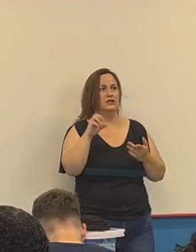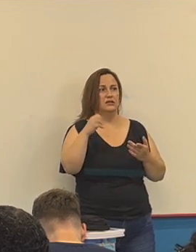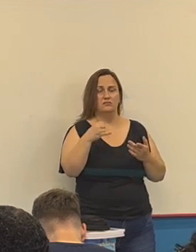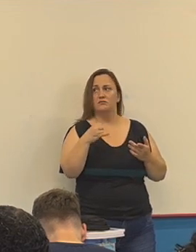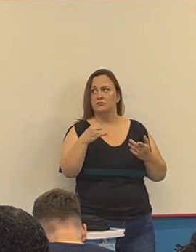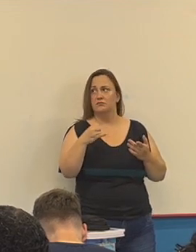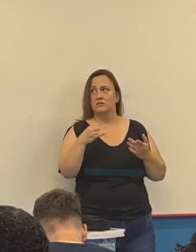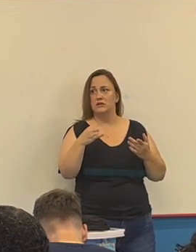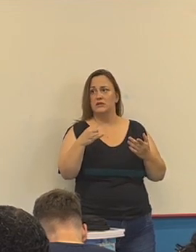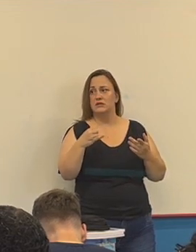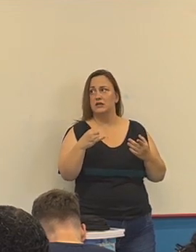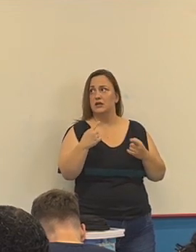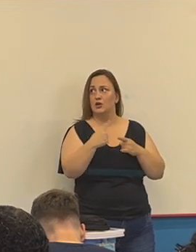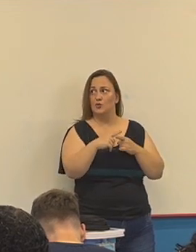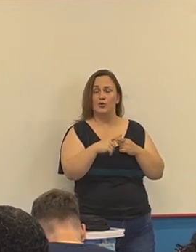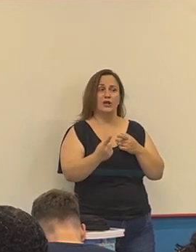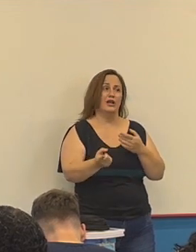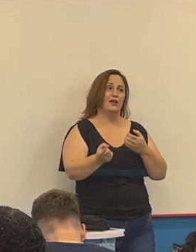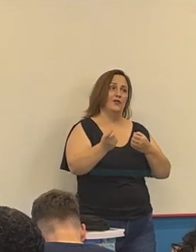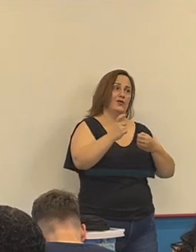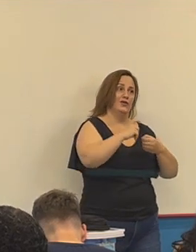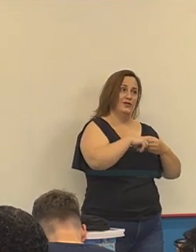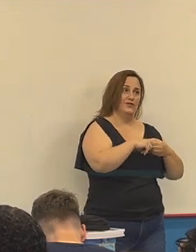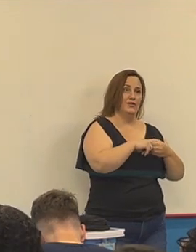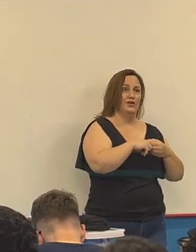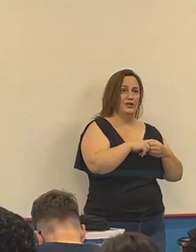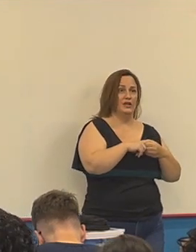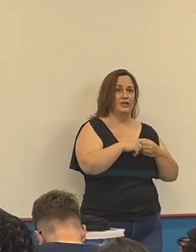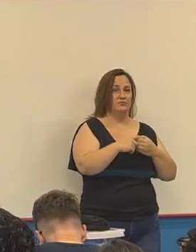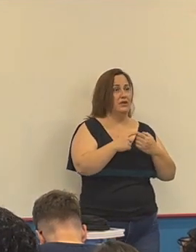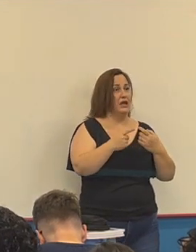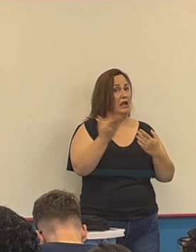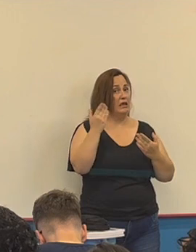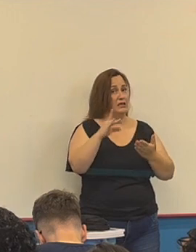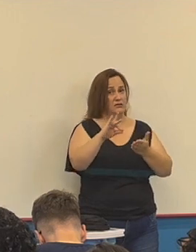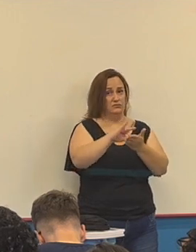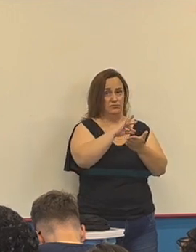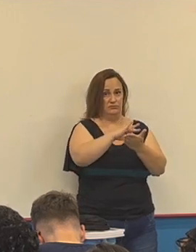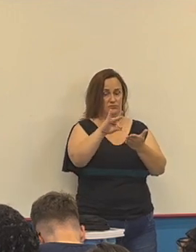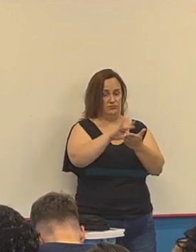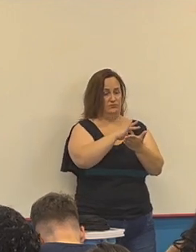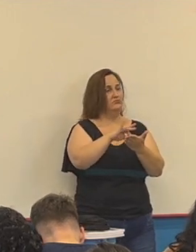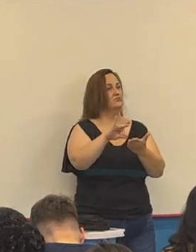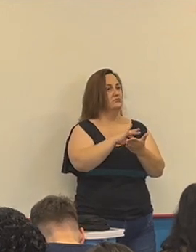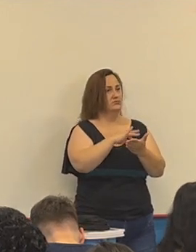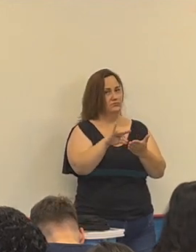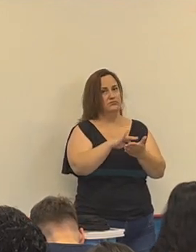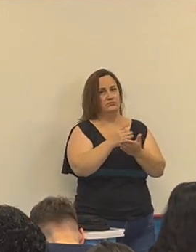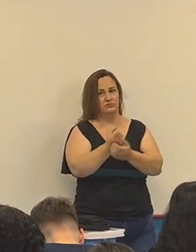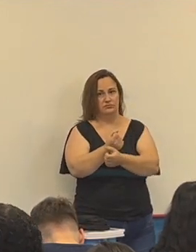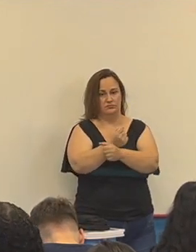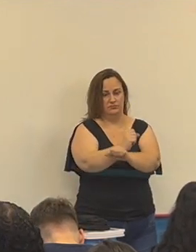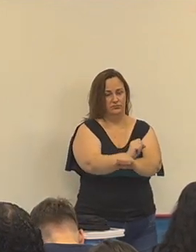cristianismo. Sim, é porque, voltando, né, a esse embate religioso que teve quando os escravizados